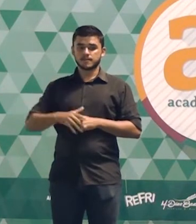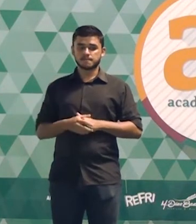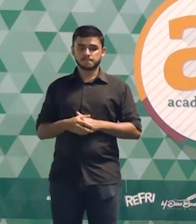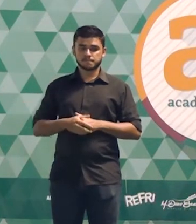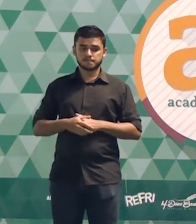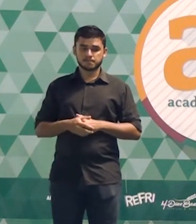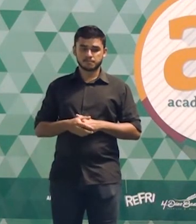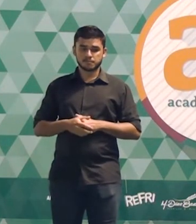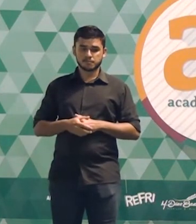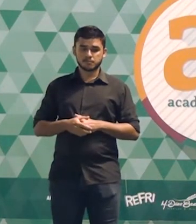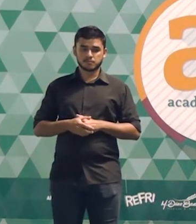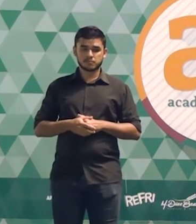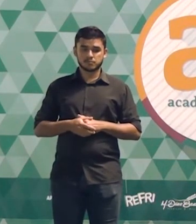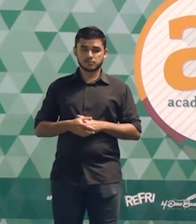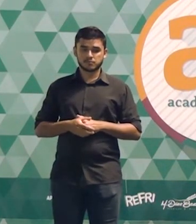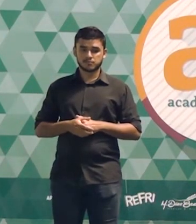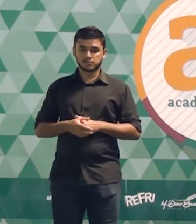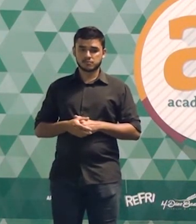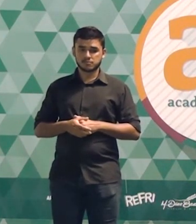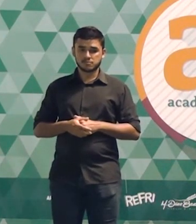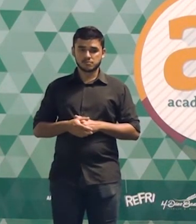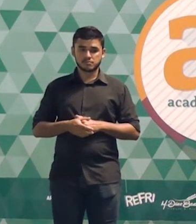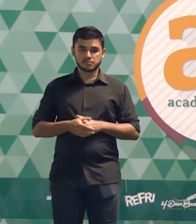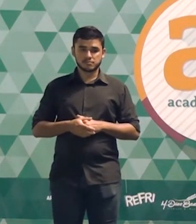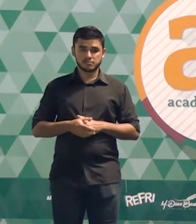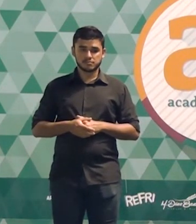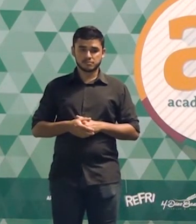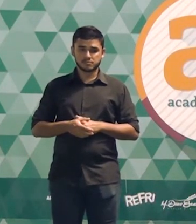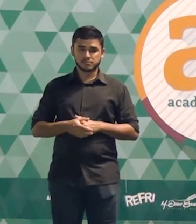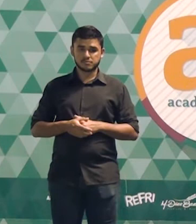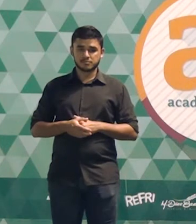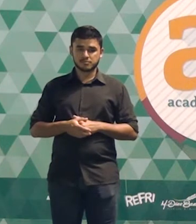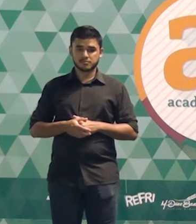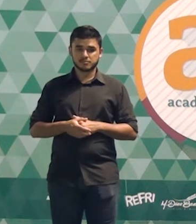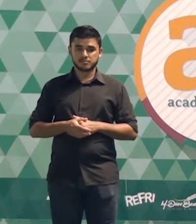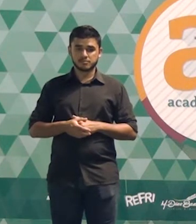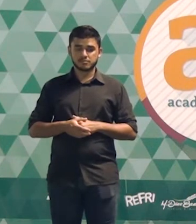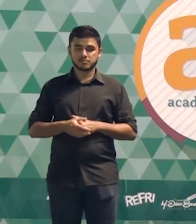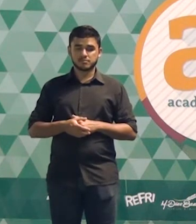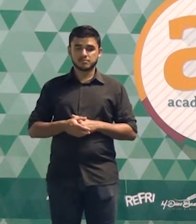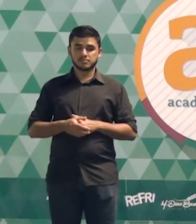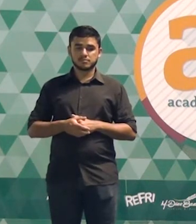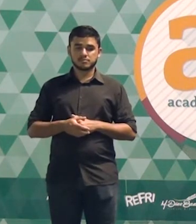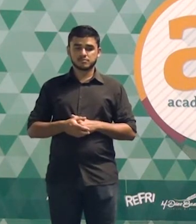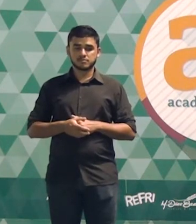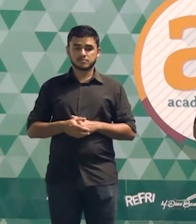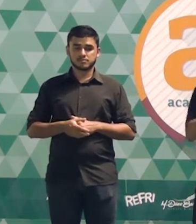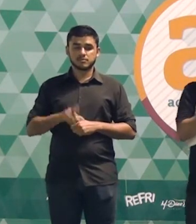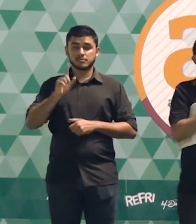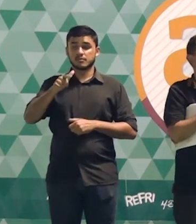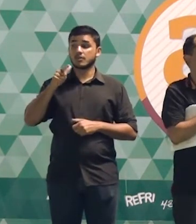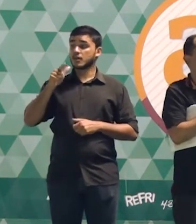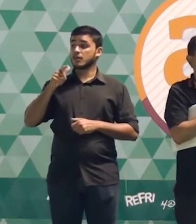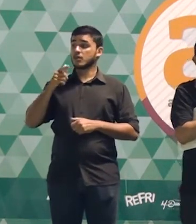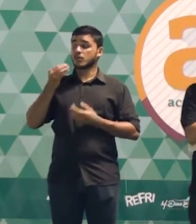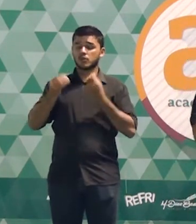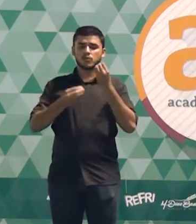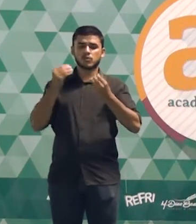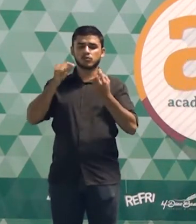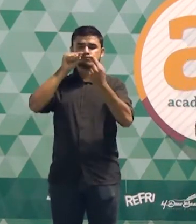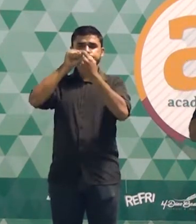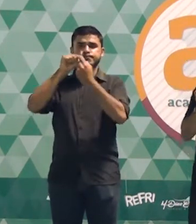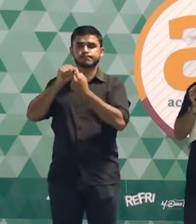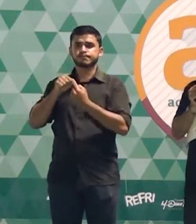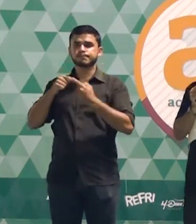um painelzinho aqui para você. Ó. Cadê o painel, meu filho? Mostra. Ai, Clarice Lispector. Está aqui, ó. Funções da linguagem para você lembrar. Um